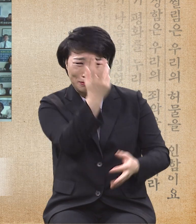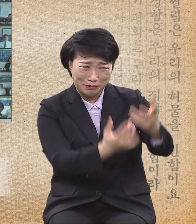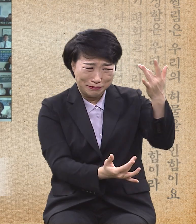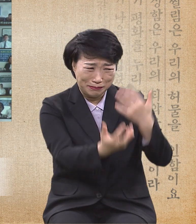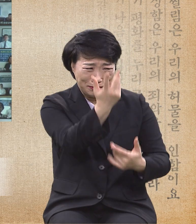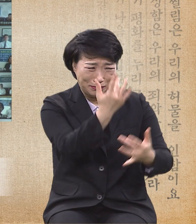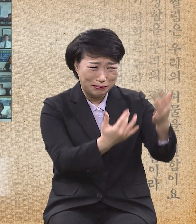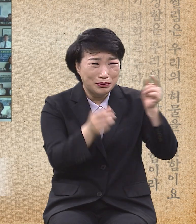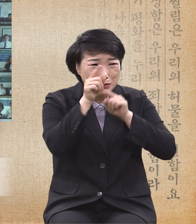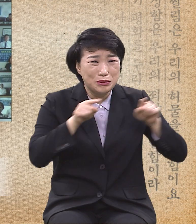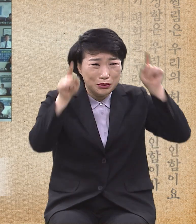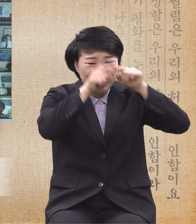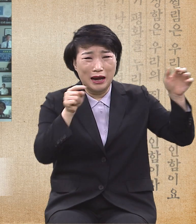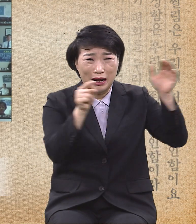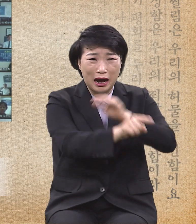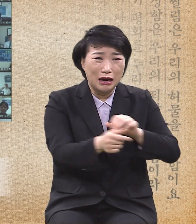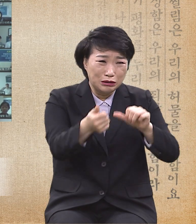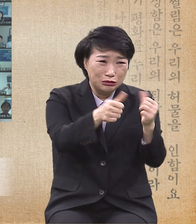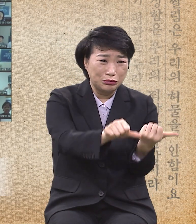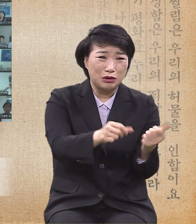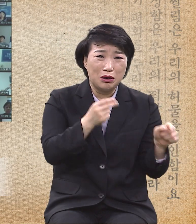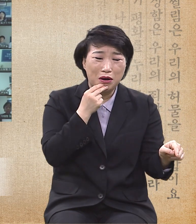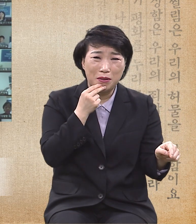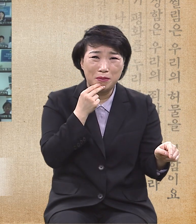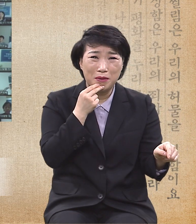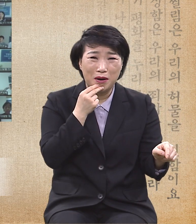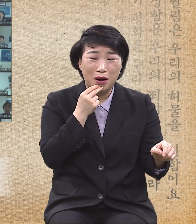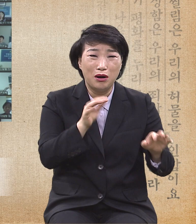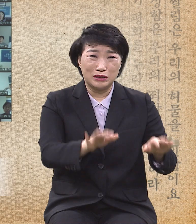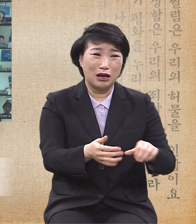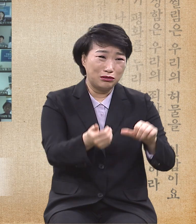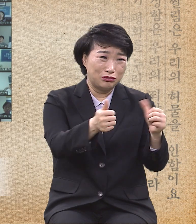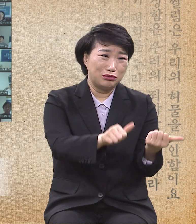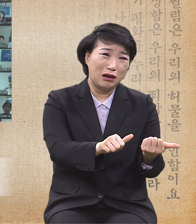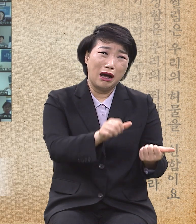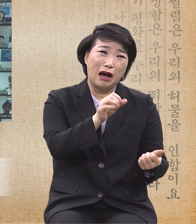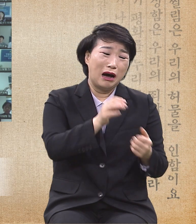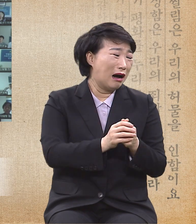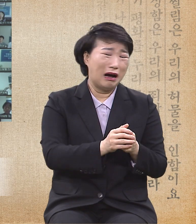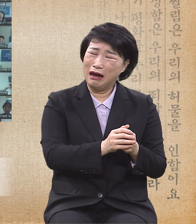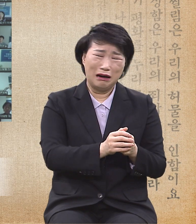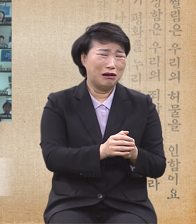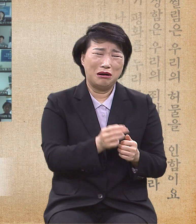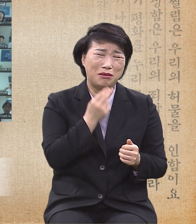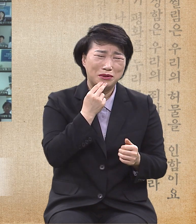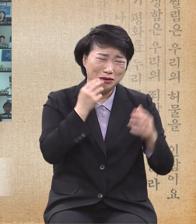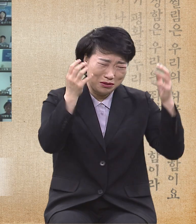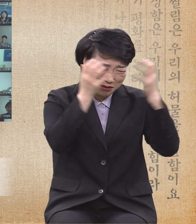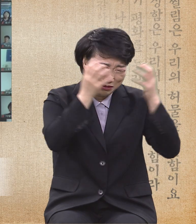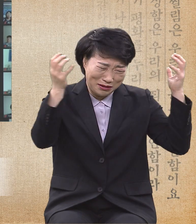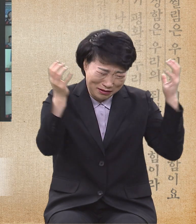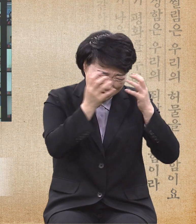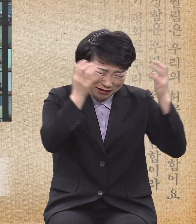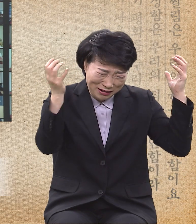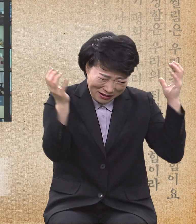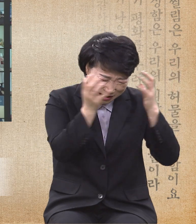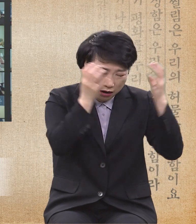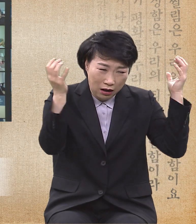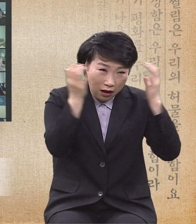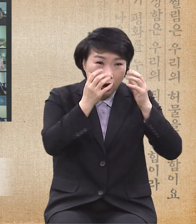불타는 지옥에서 죽지도 않고 죽을 수도 없고 처절한 고통이